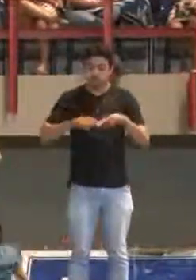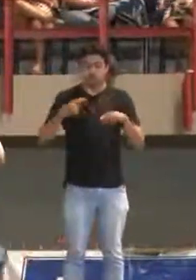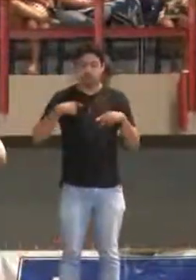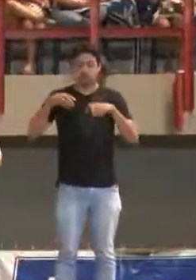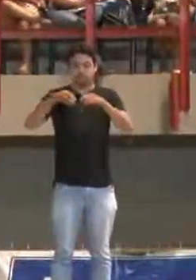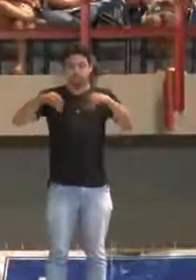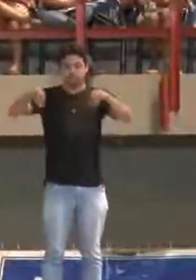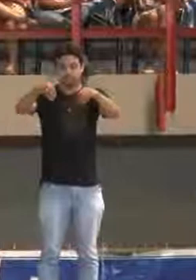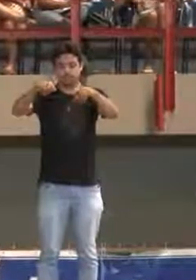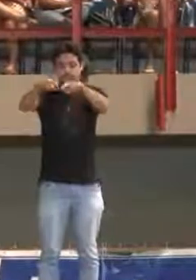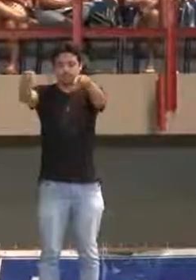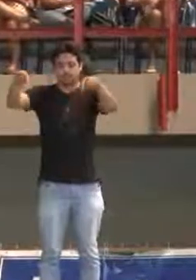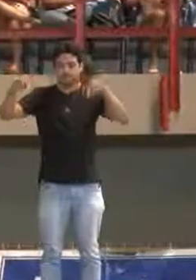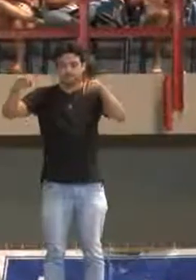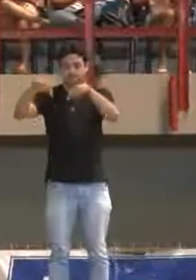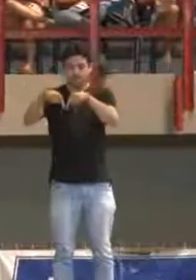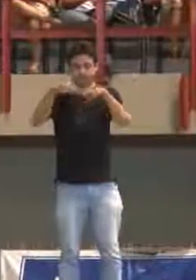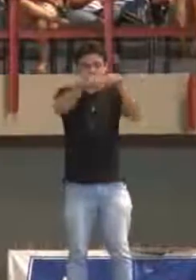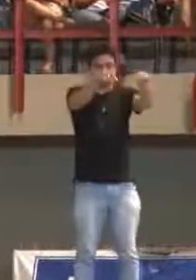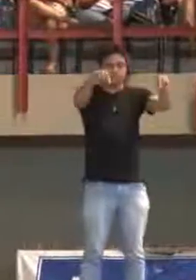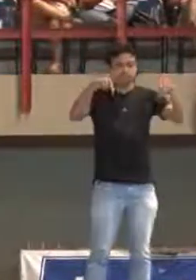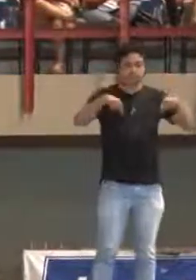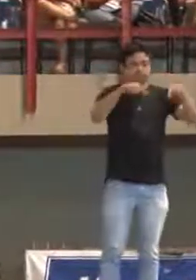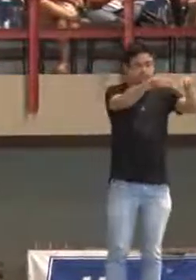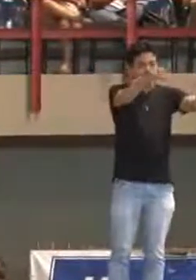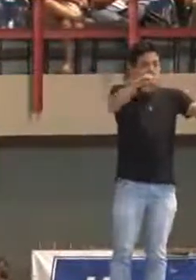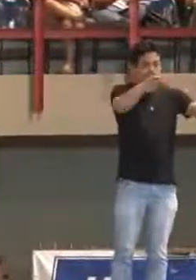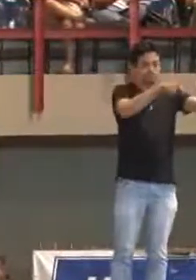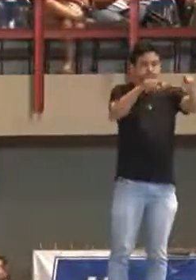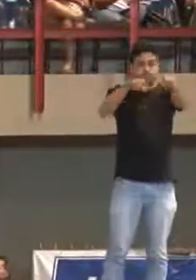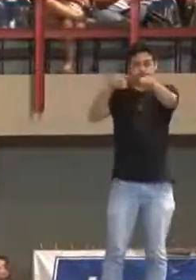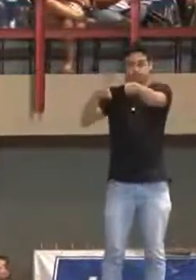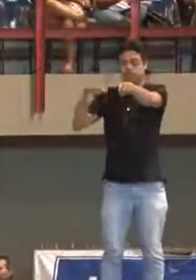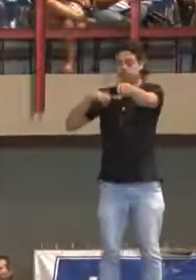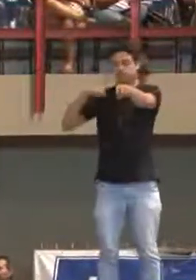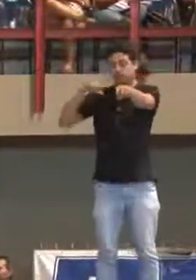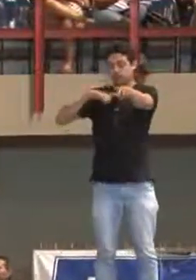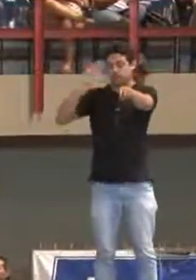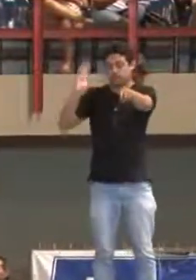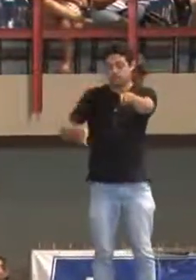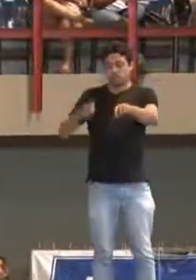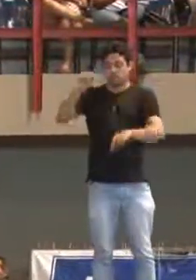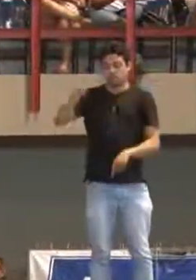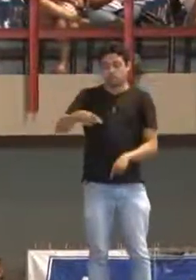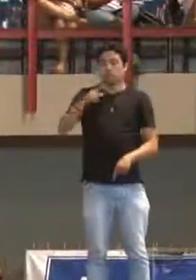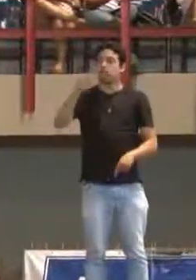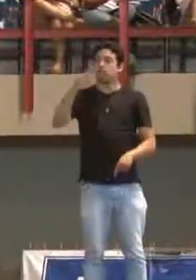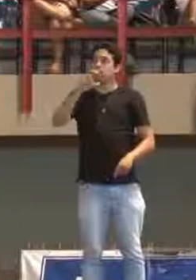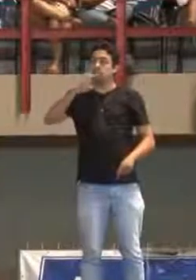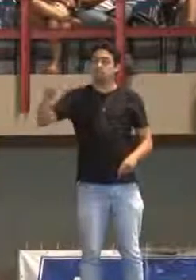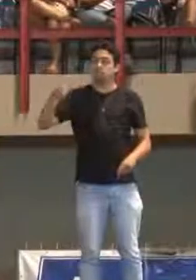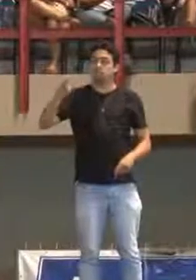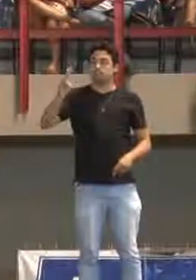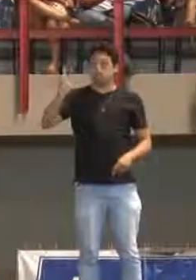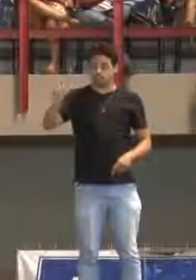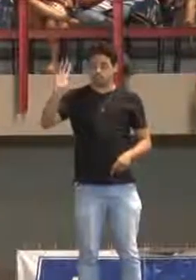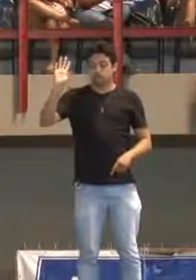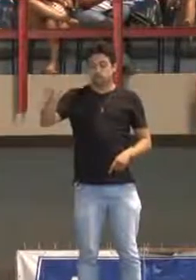de terra, cada porção de terra produzia 1.500 quilogramas. E aí vai, no